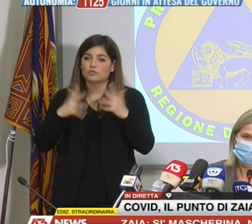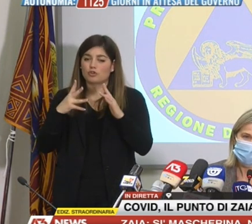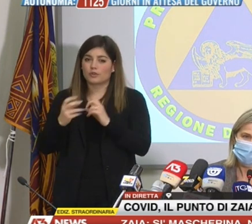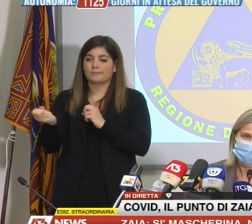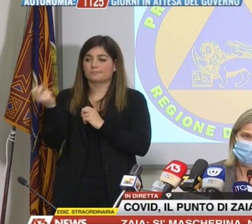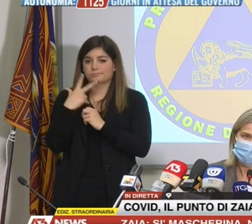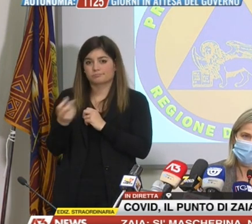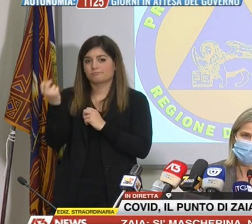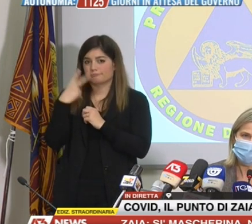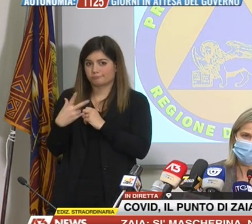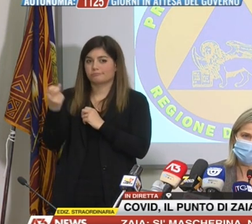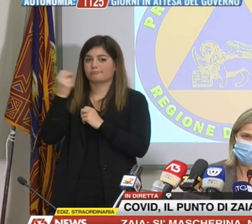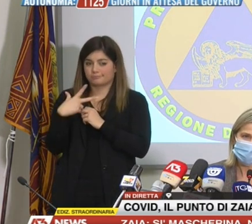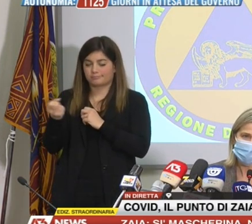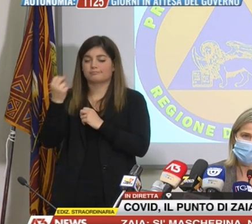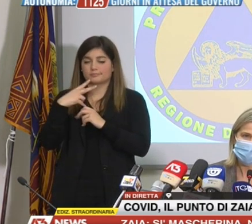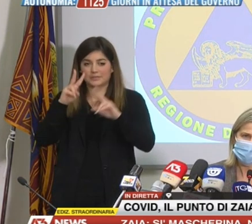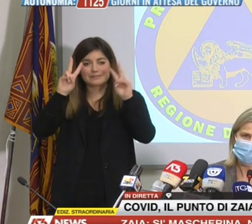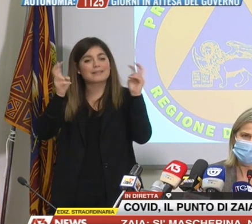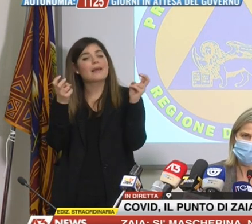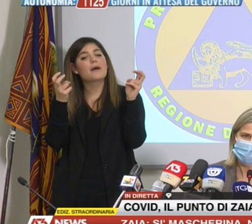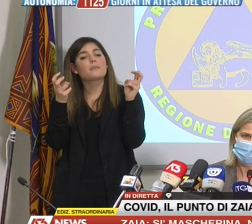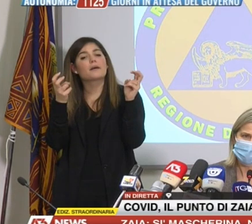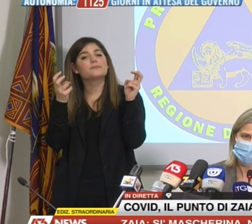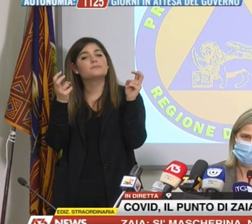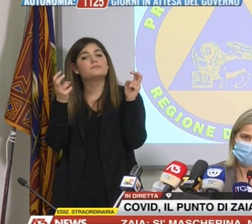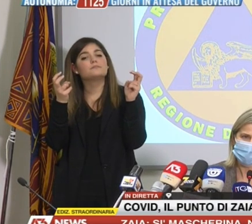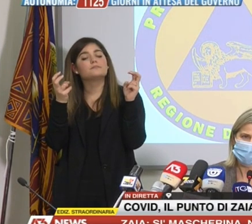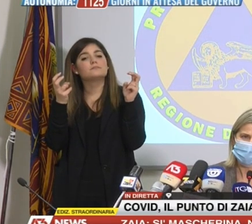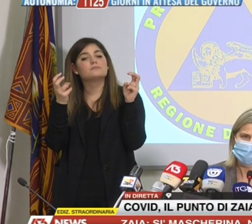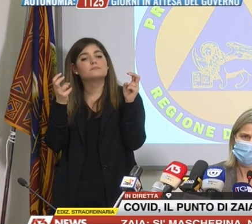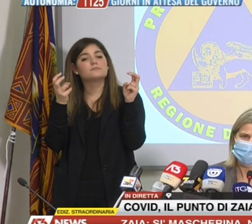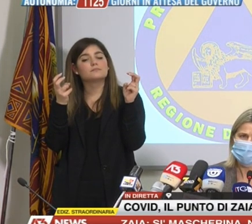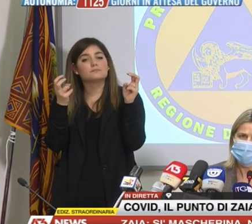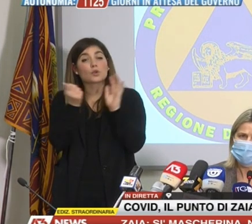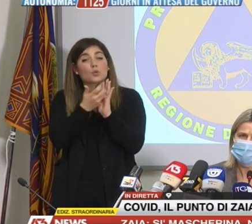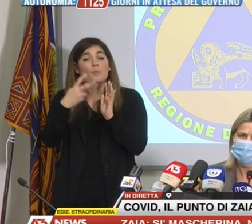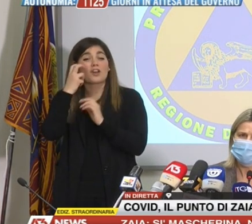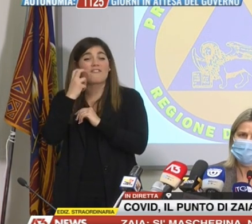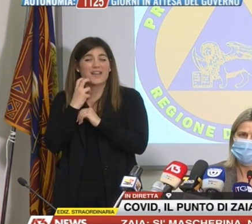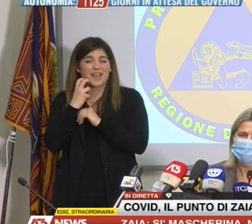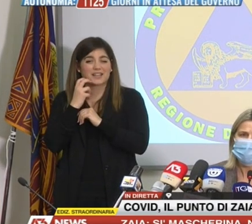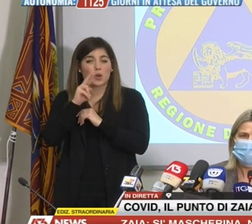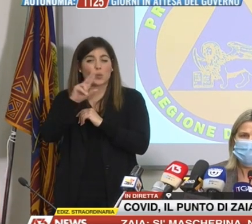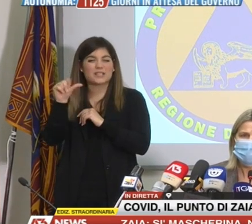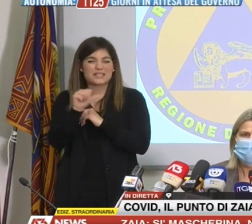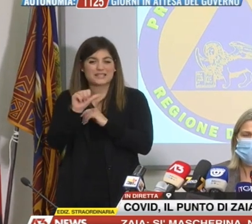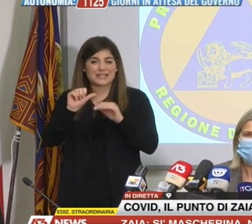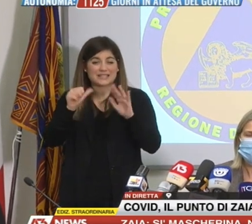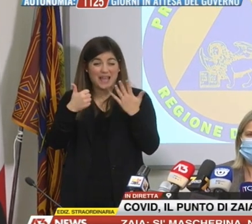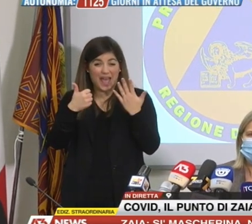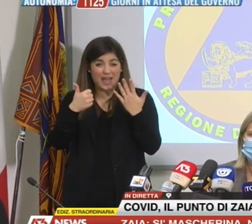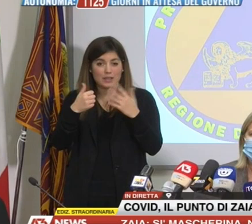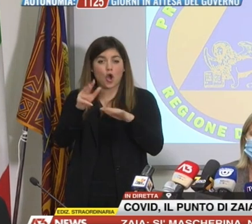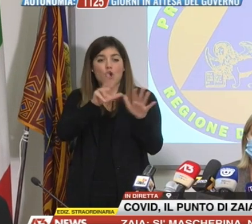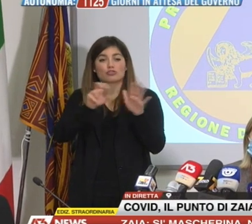ci arrivano per quanto riguarda il numero verde del ULS 6 Eugane